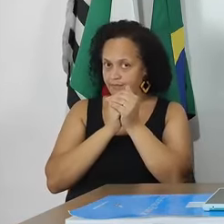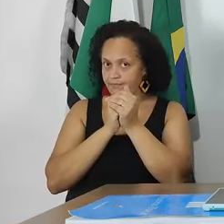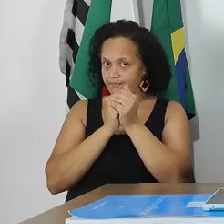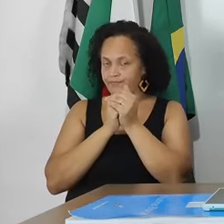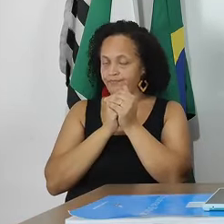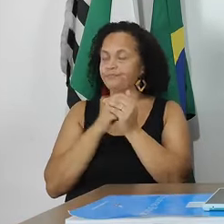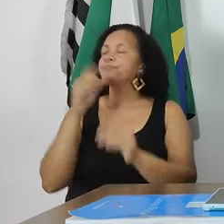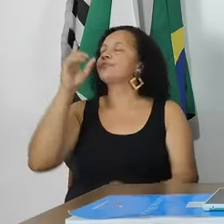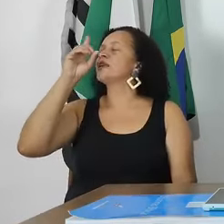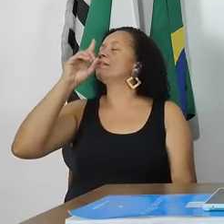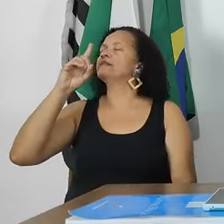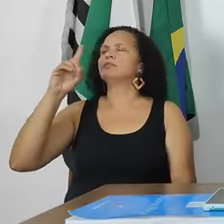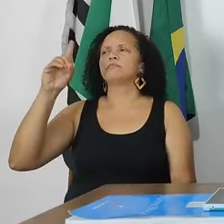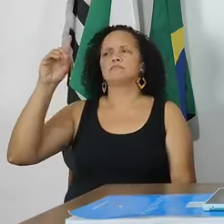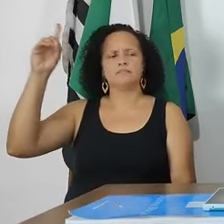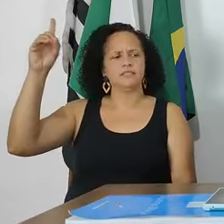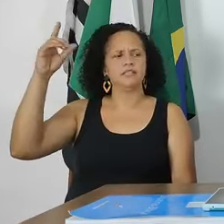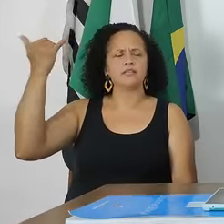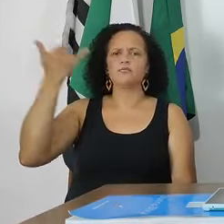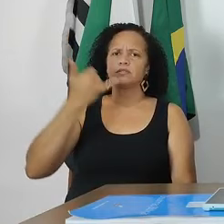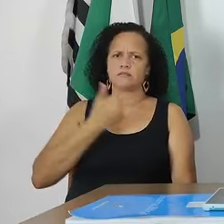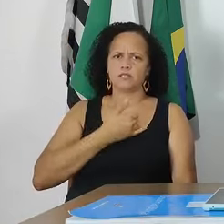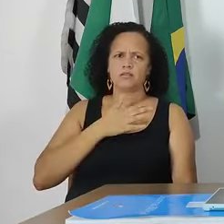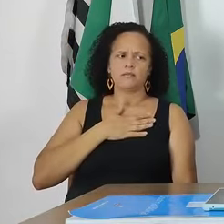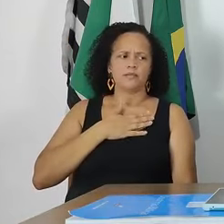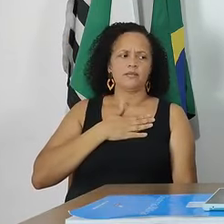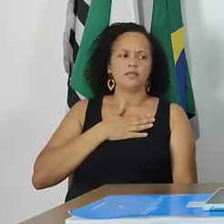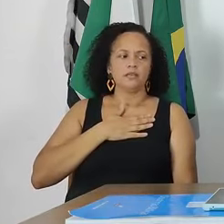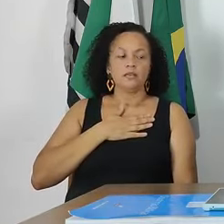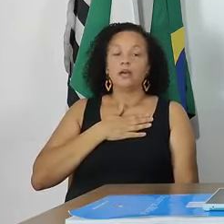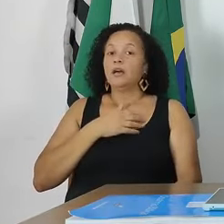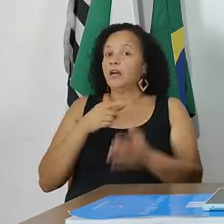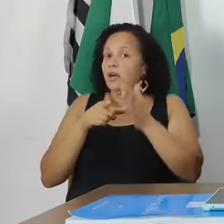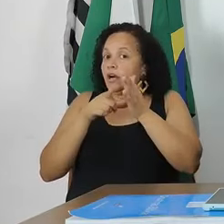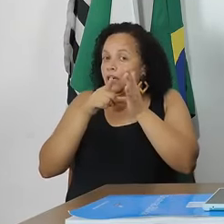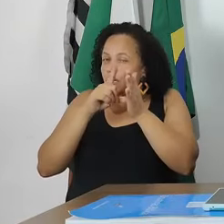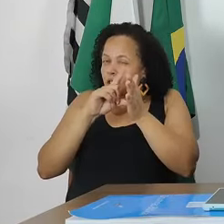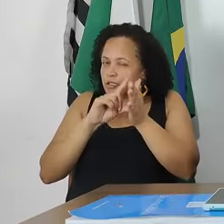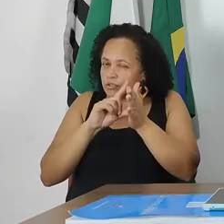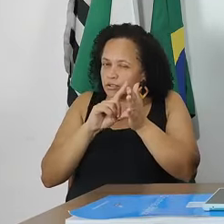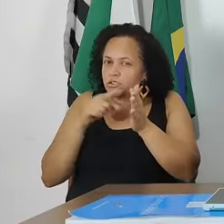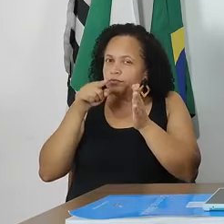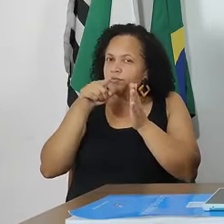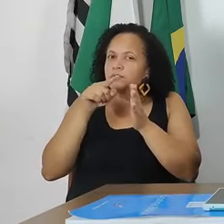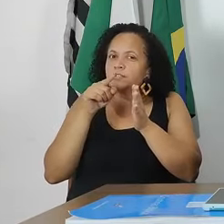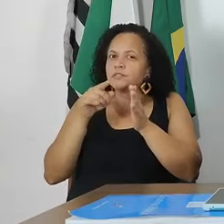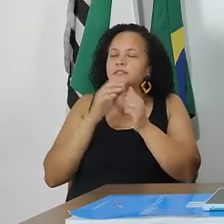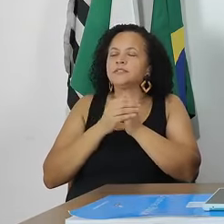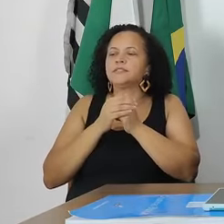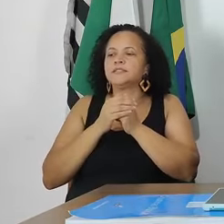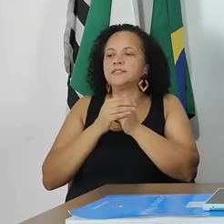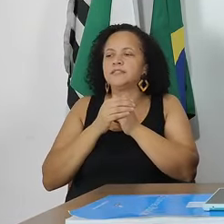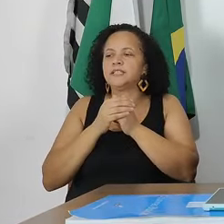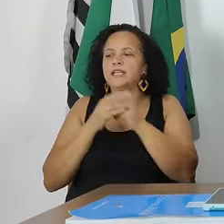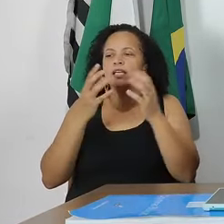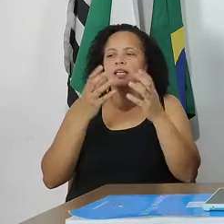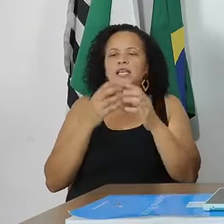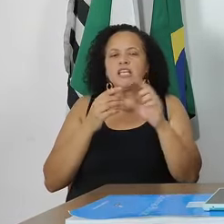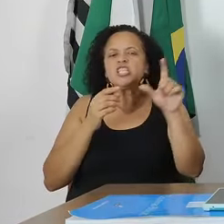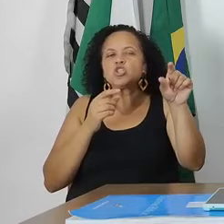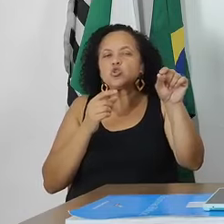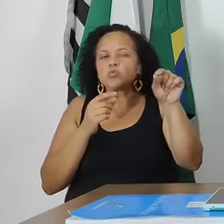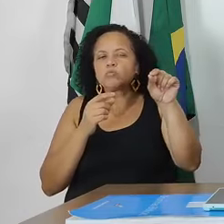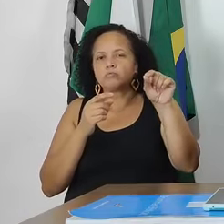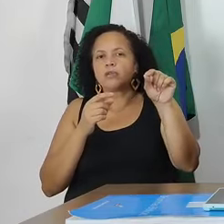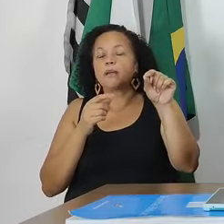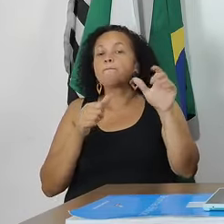falou comigo, antes de você ir buscar direção, antes de você ir buscar direção para qualquer assunto, eu